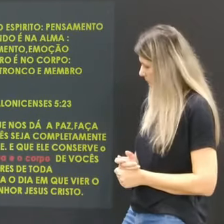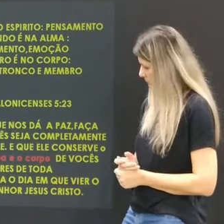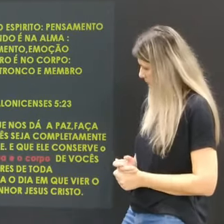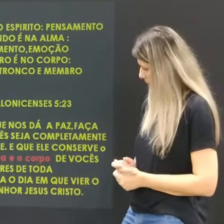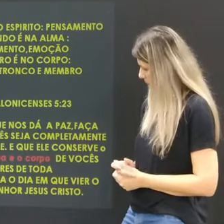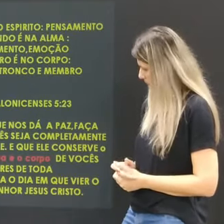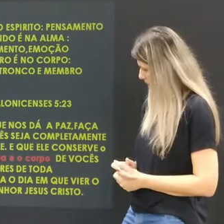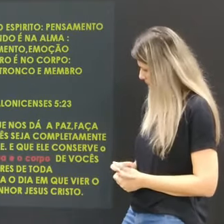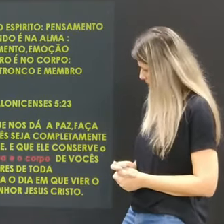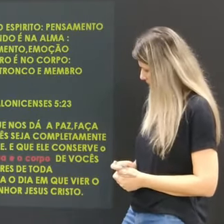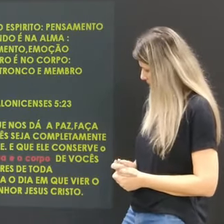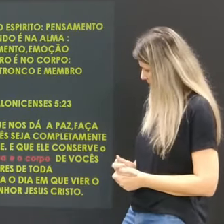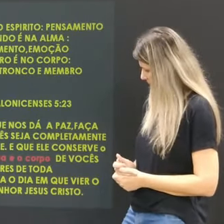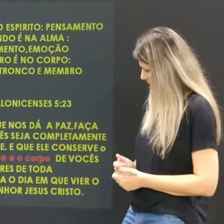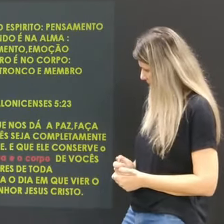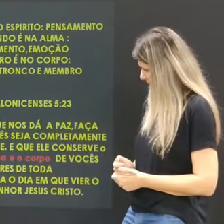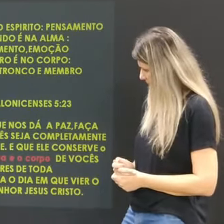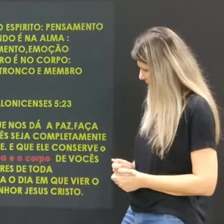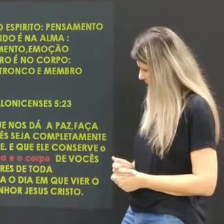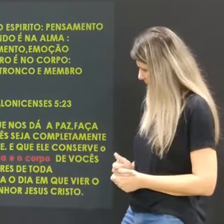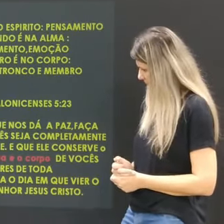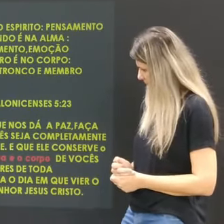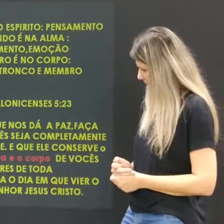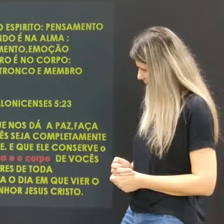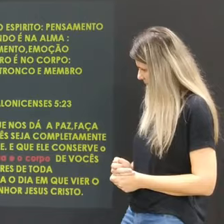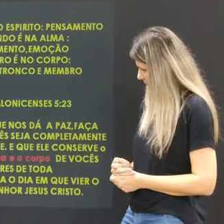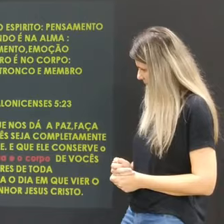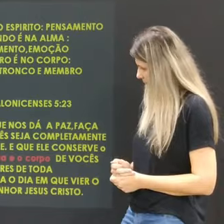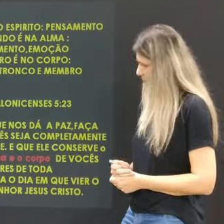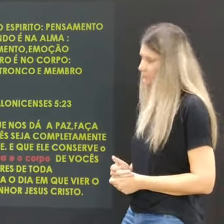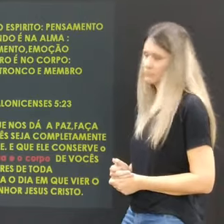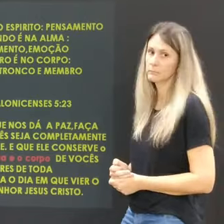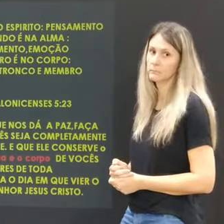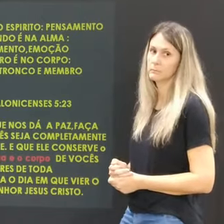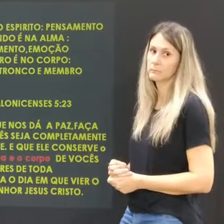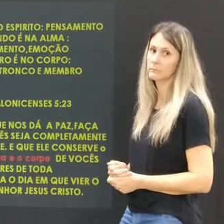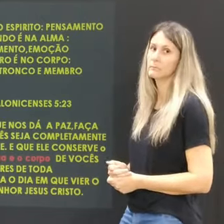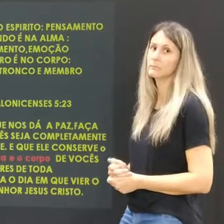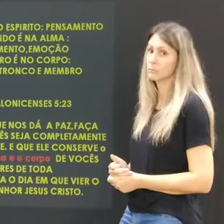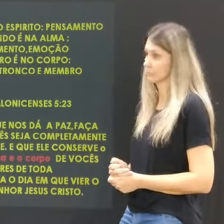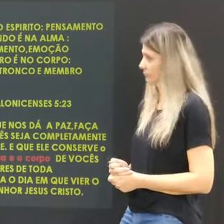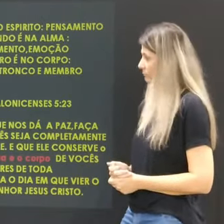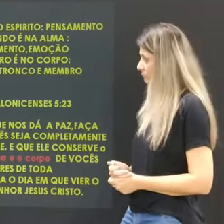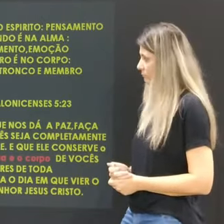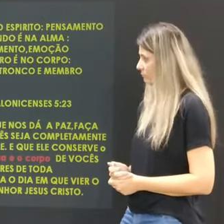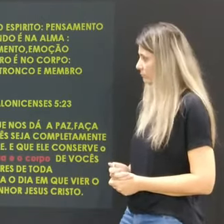mancha, para que o dia em que vier o nosso Senhor Jesus Cristo, vocês estejam limpos.